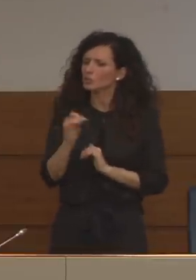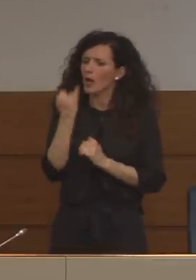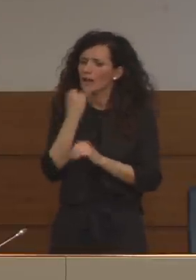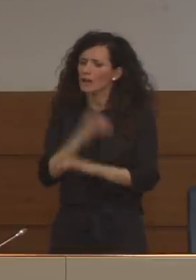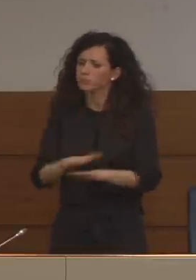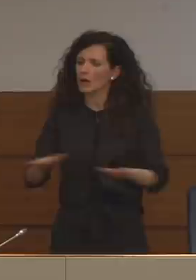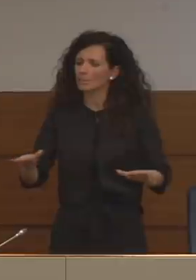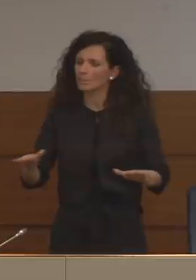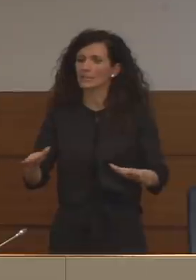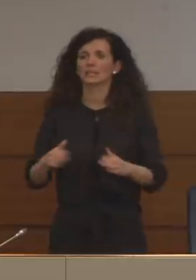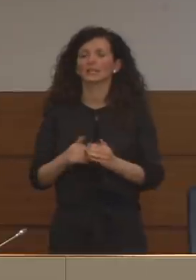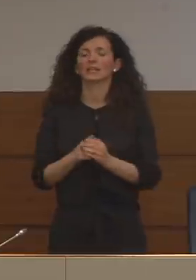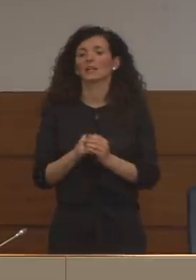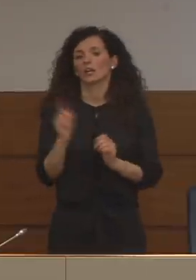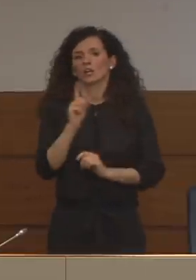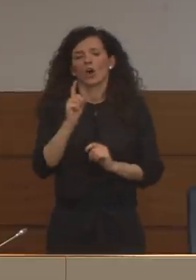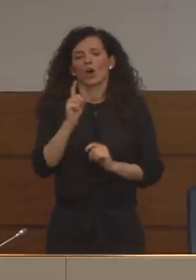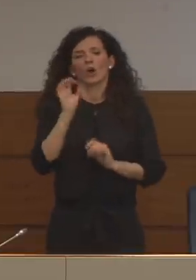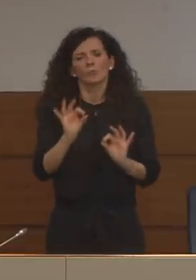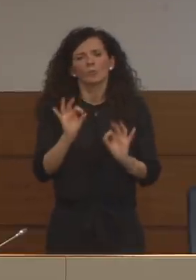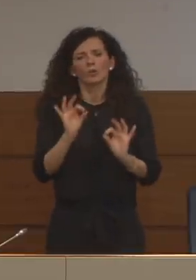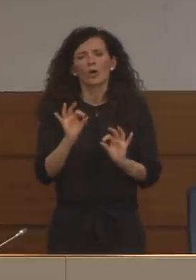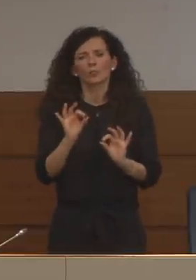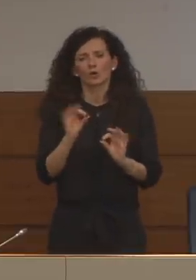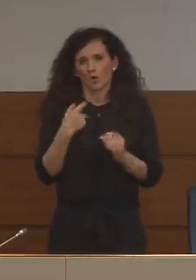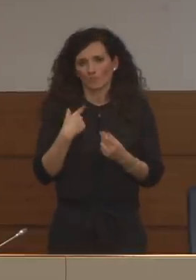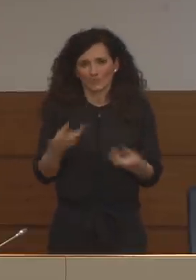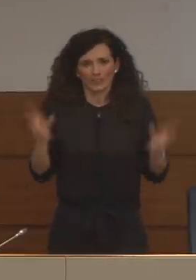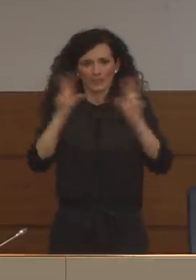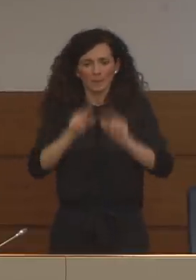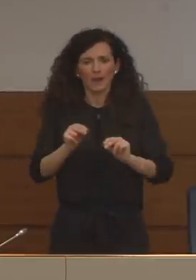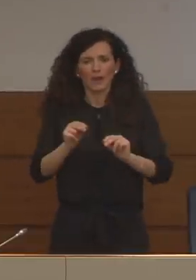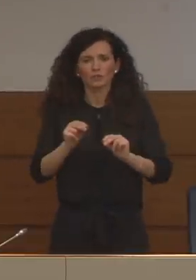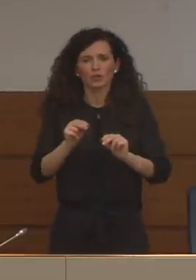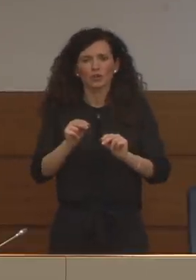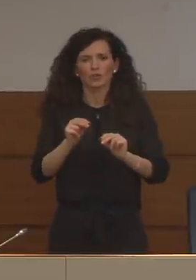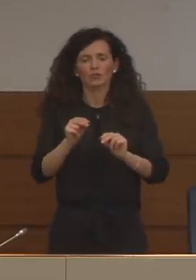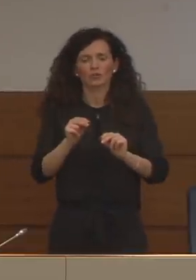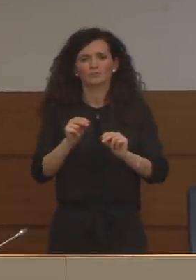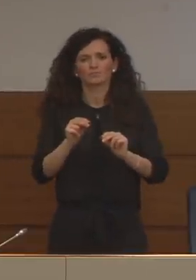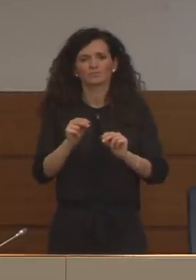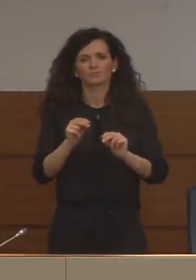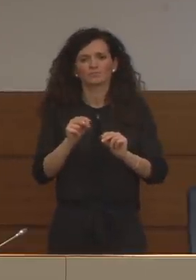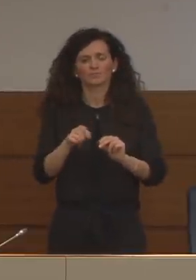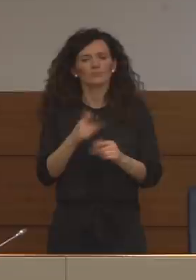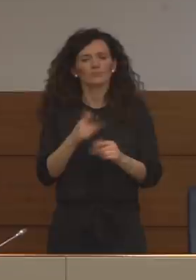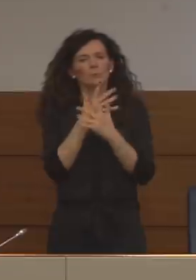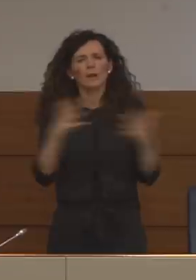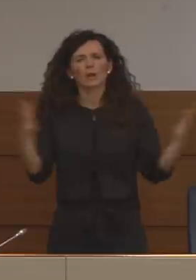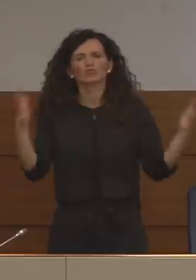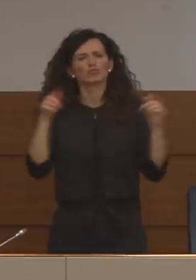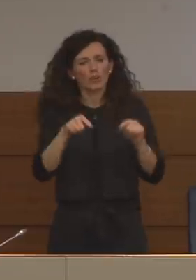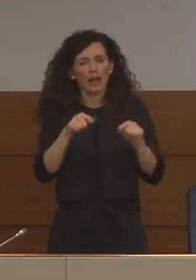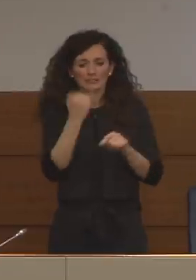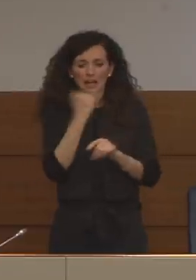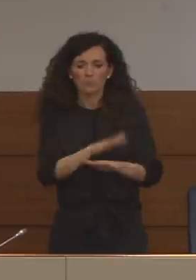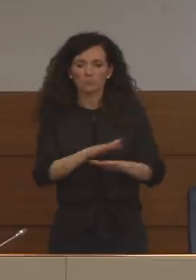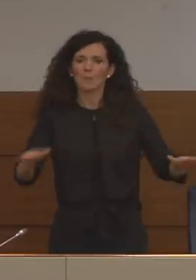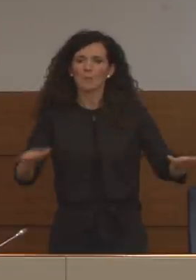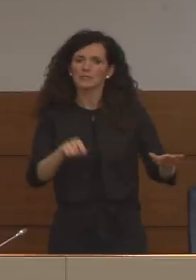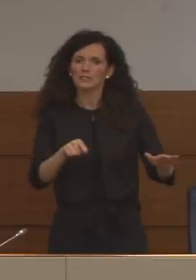no proprio perché le ripeto la stragrande maggioranza di questi bambini